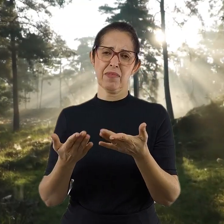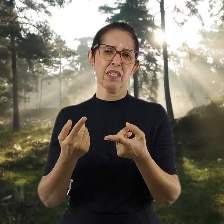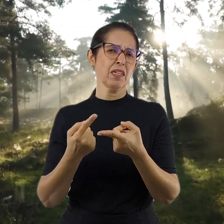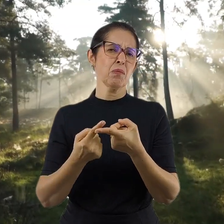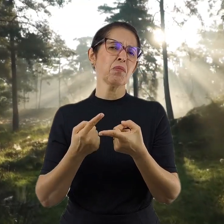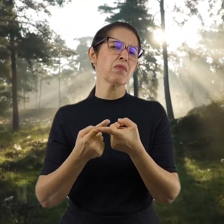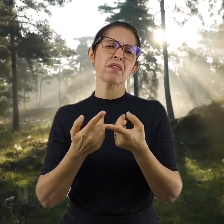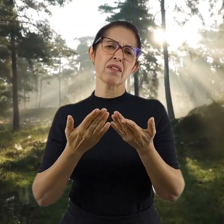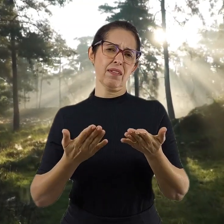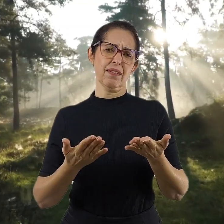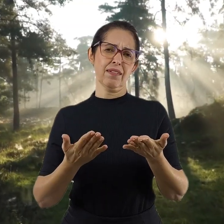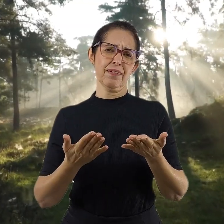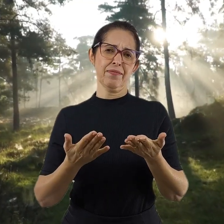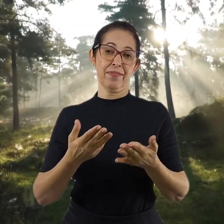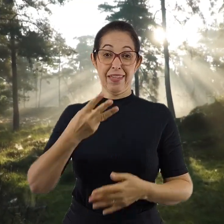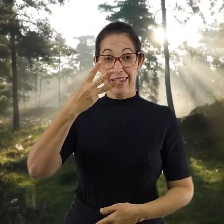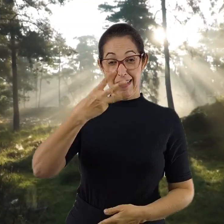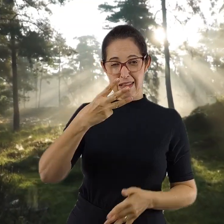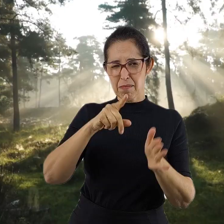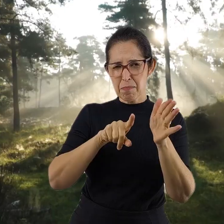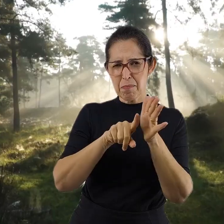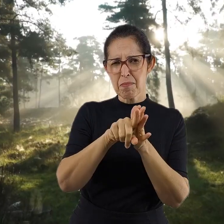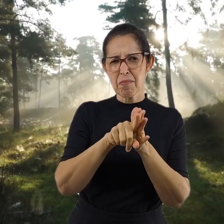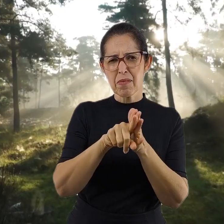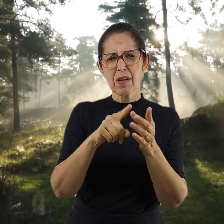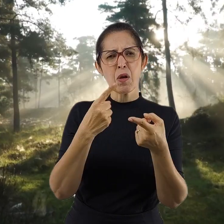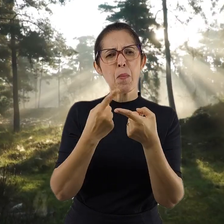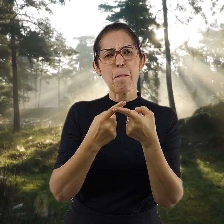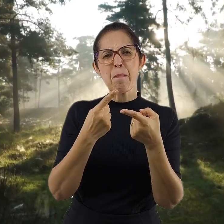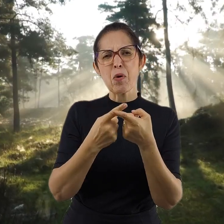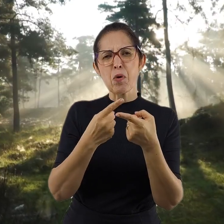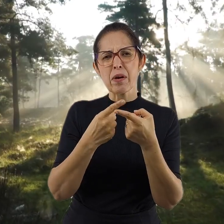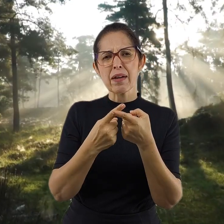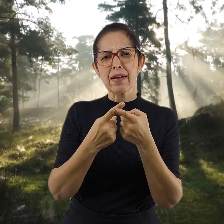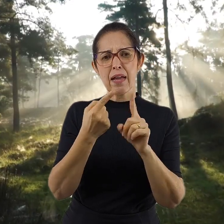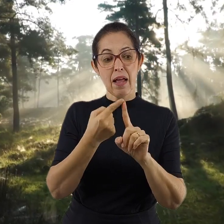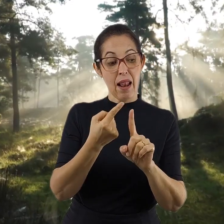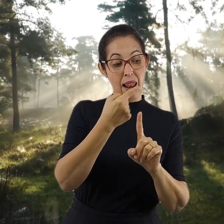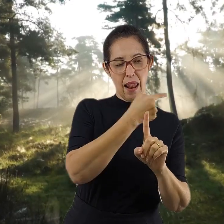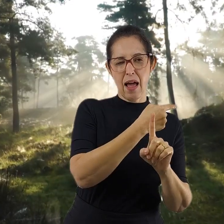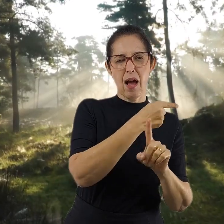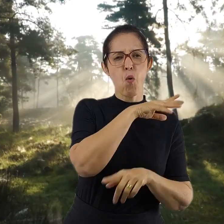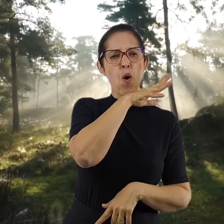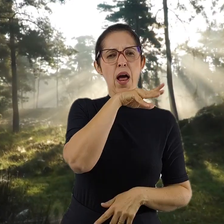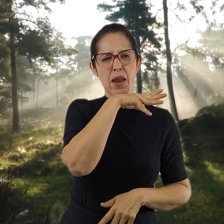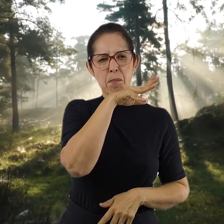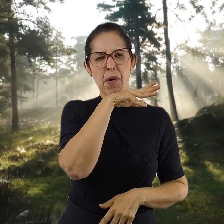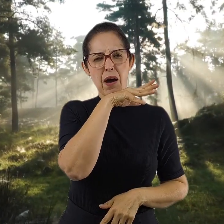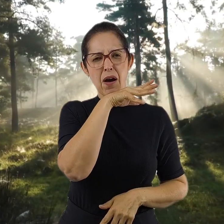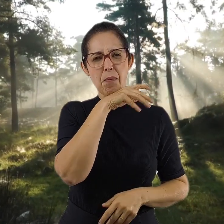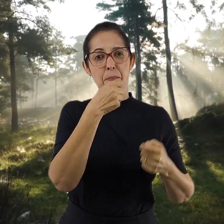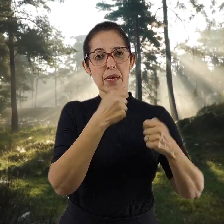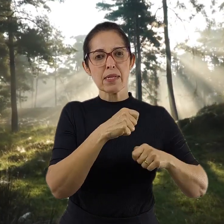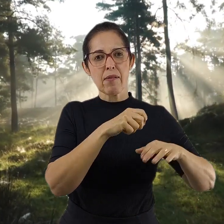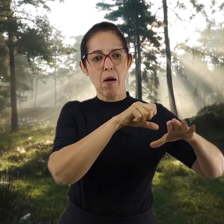Por que, meus irmãos? Outra pergunta. Por que o sacrifício contínuo de animais no Velho